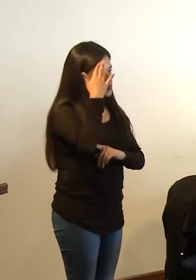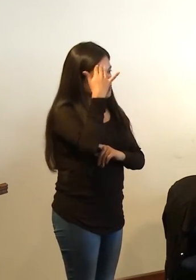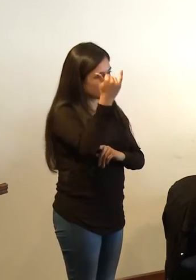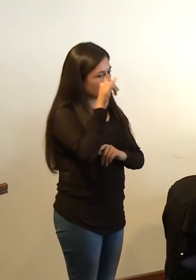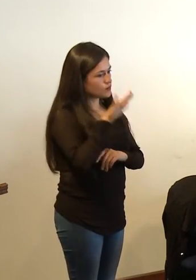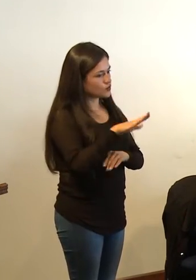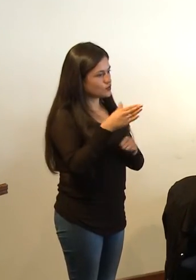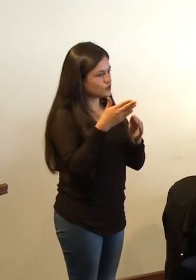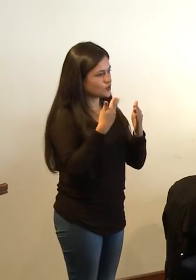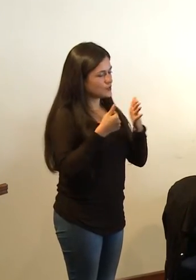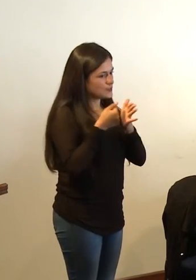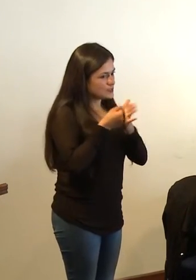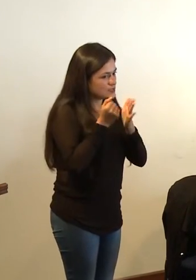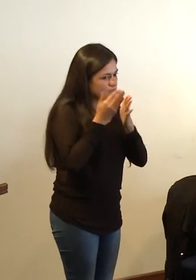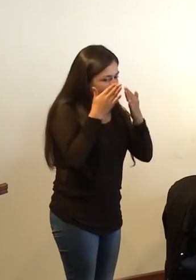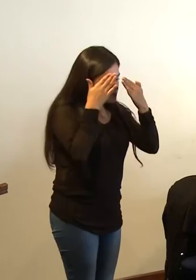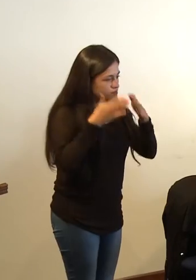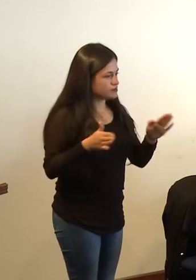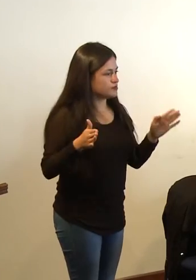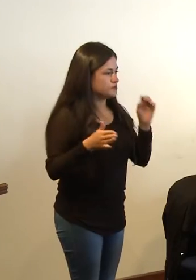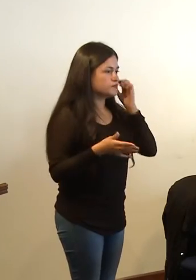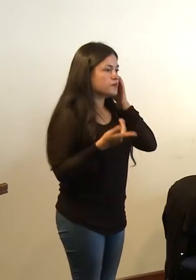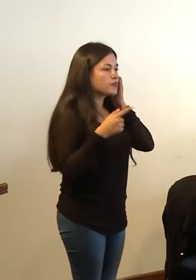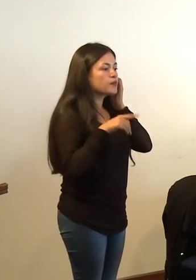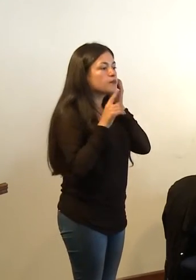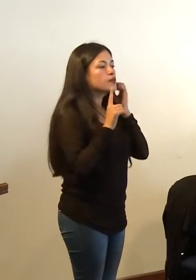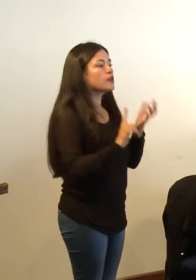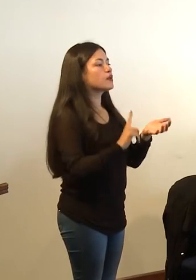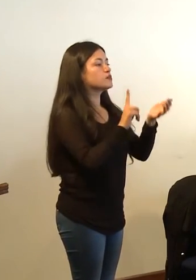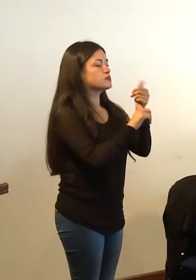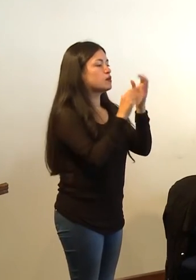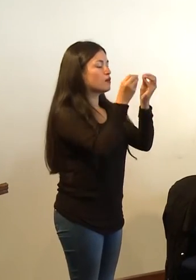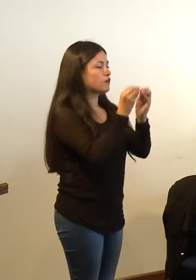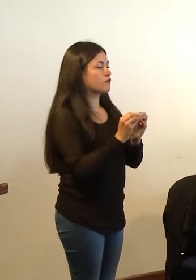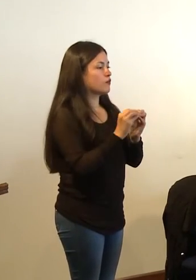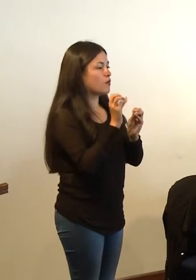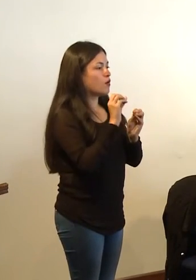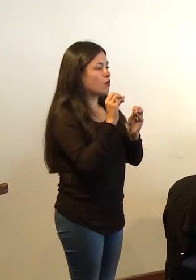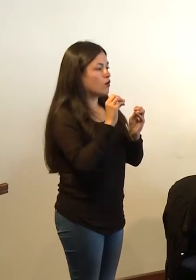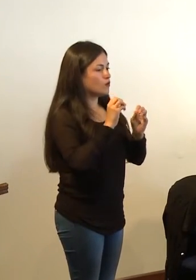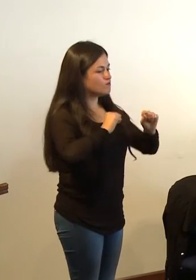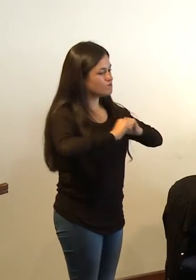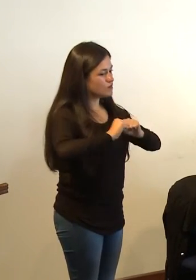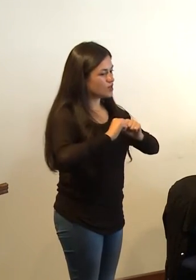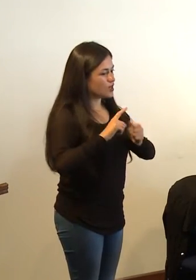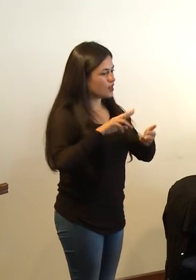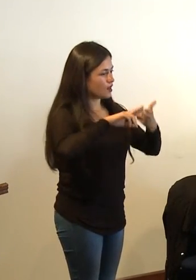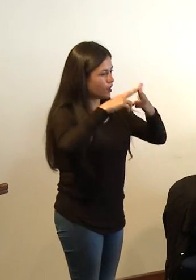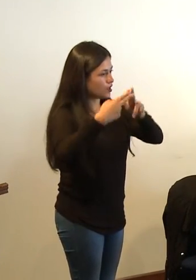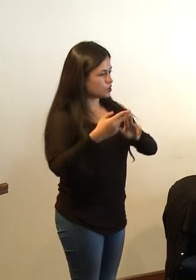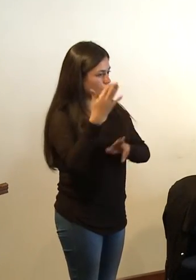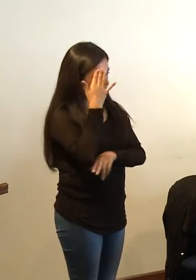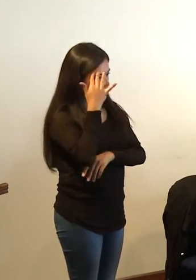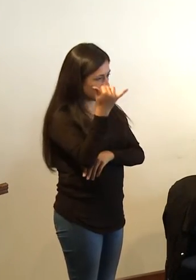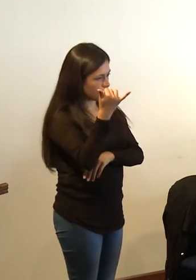abrimos fisuras, cómo encontramos una manera de relacionar academia